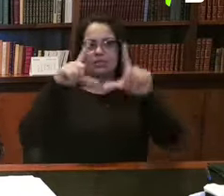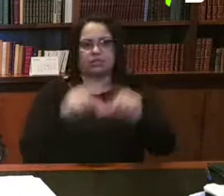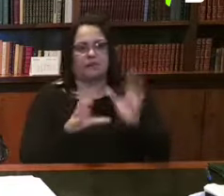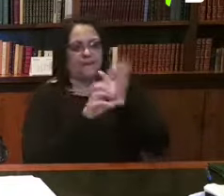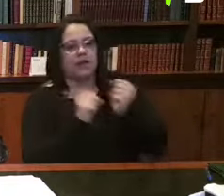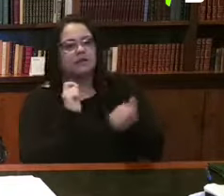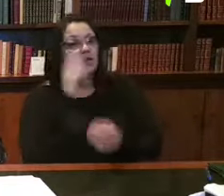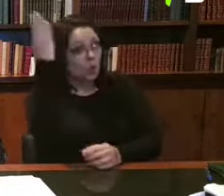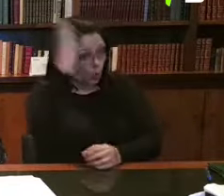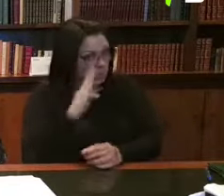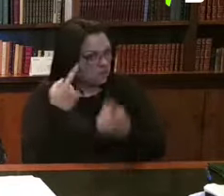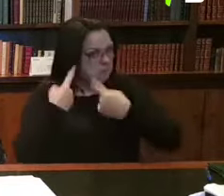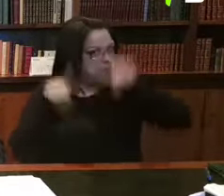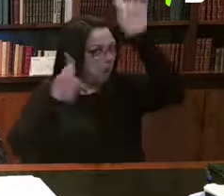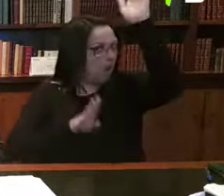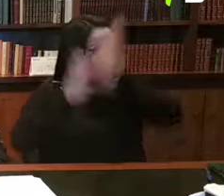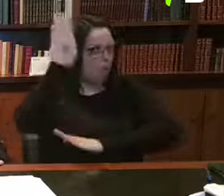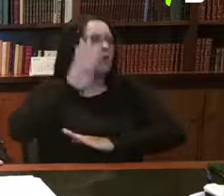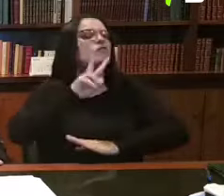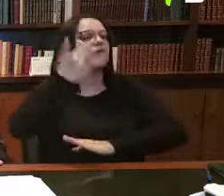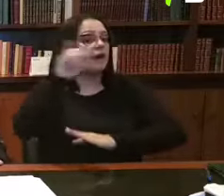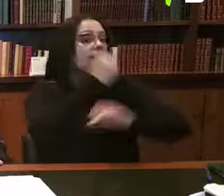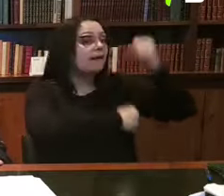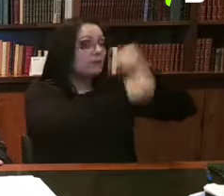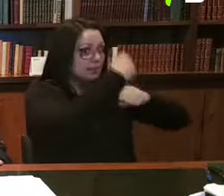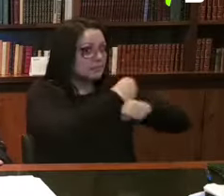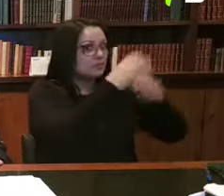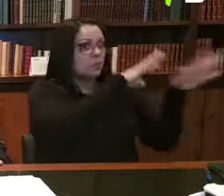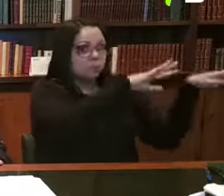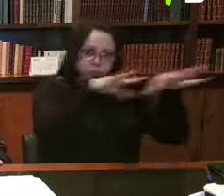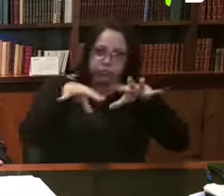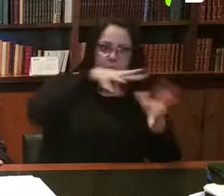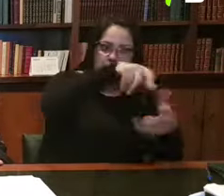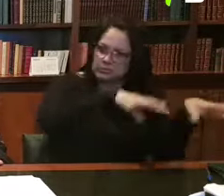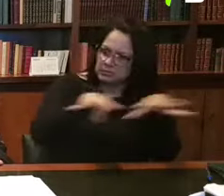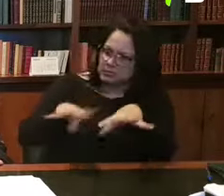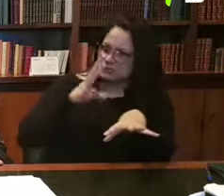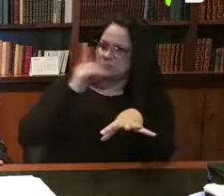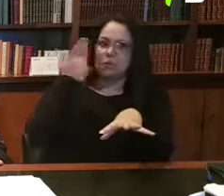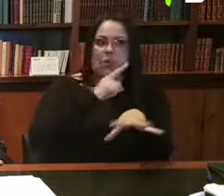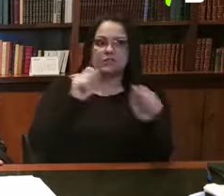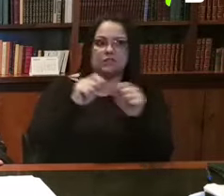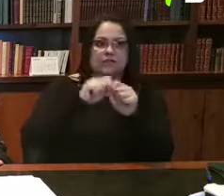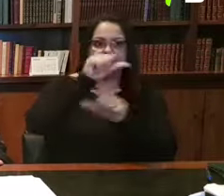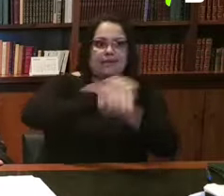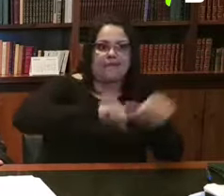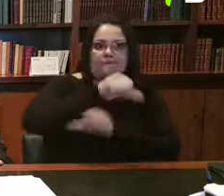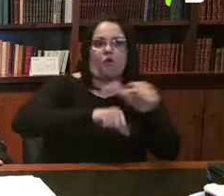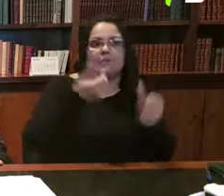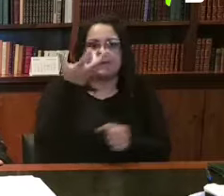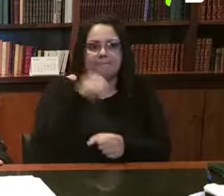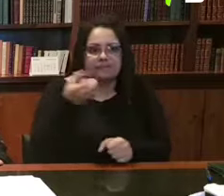o brasil vai surpreender o mundo o ano passado nosso presente fazendo a reforma da previdência com ninguém achava que era possível esse ano